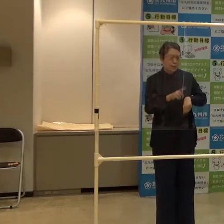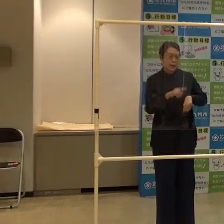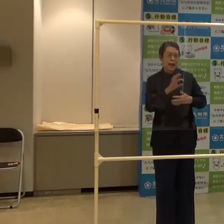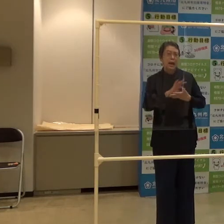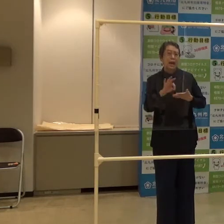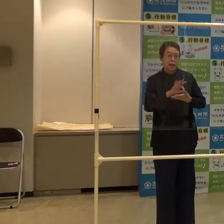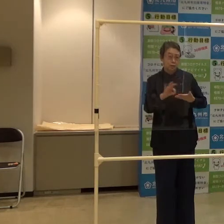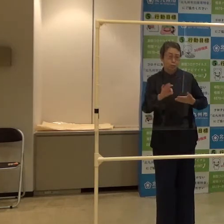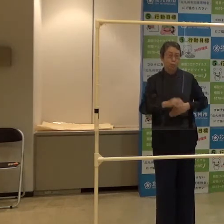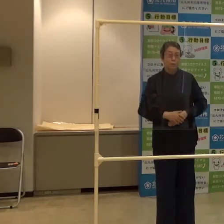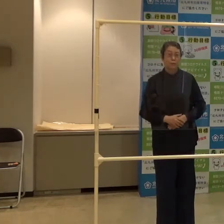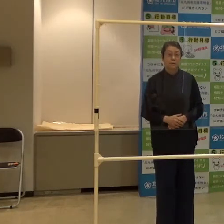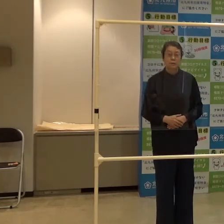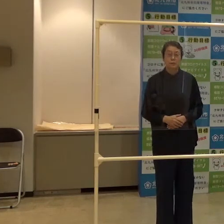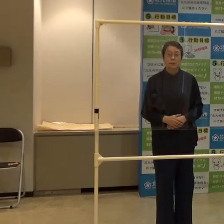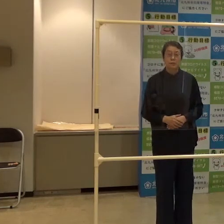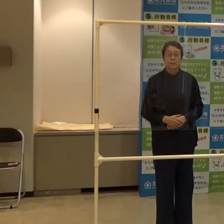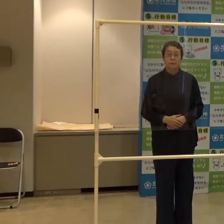ますけれども、